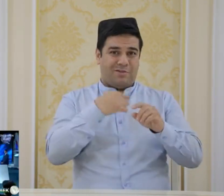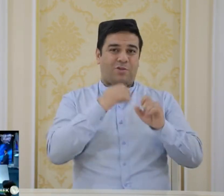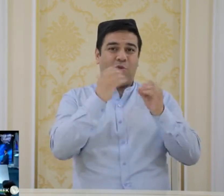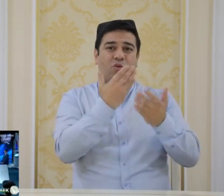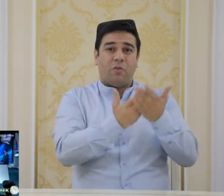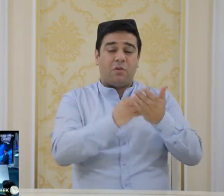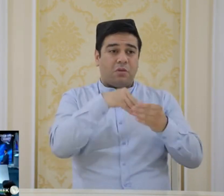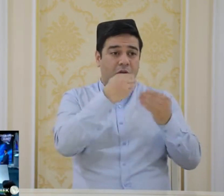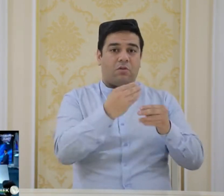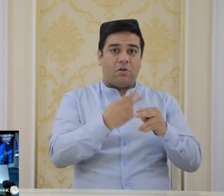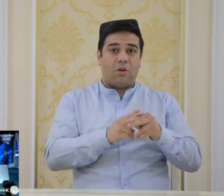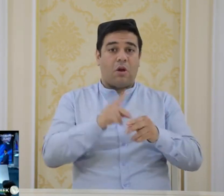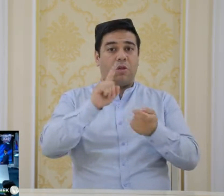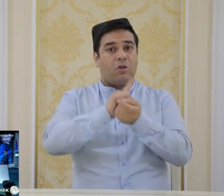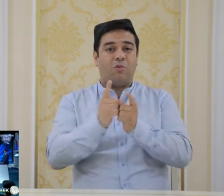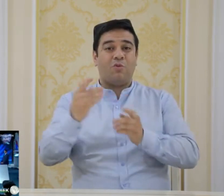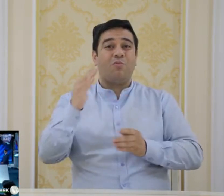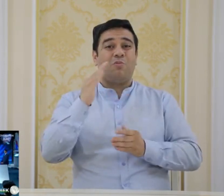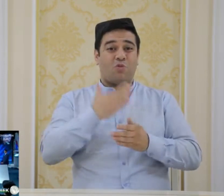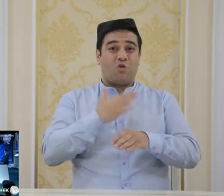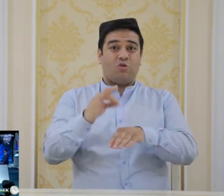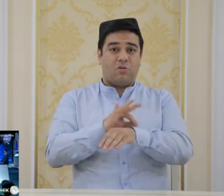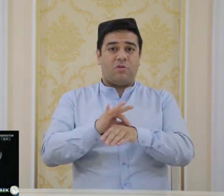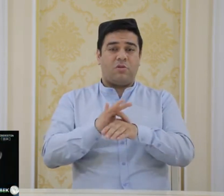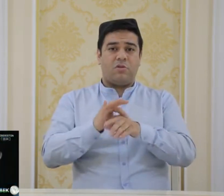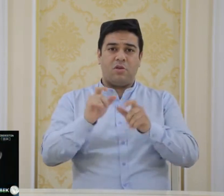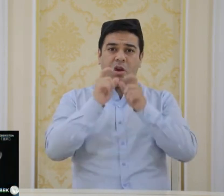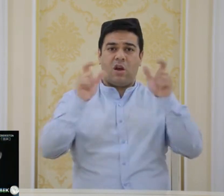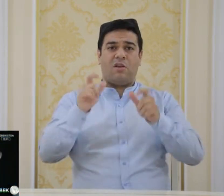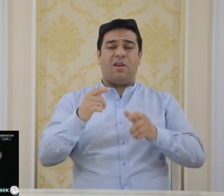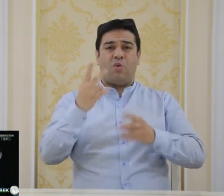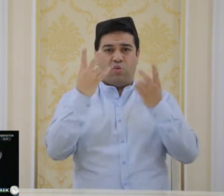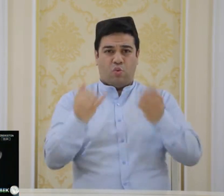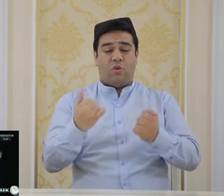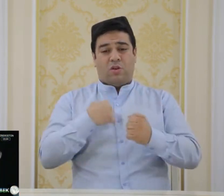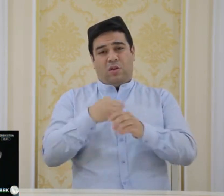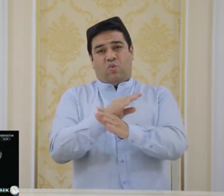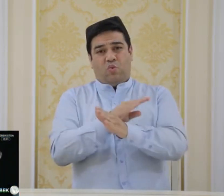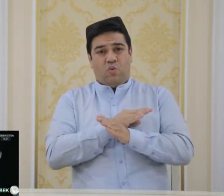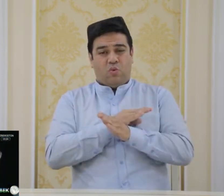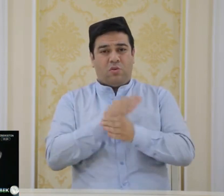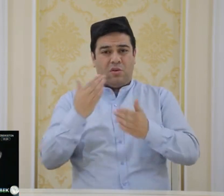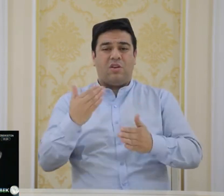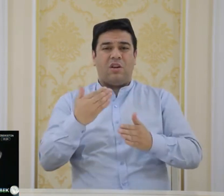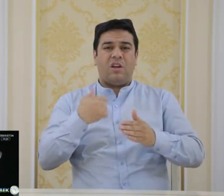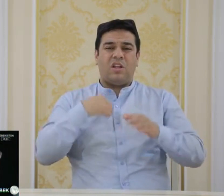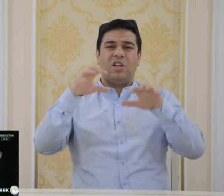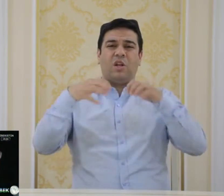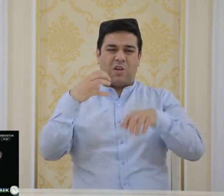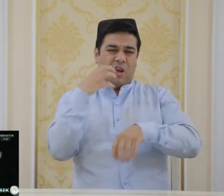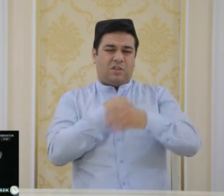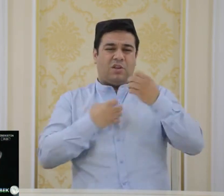Shu bolalarni oldiga onasi baland ovoz bilan mani o'lganimdan keyin itlar